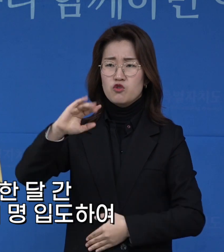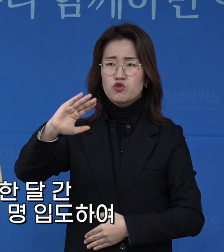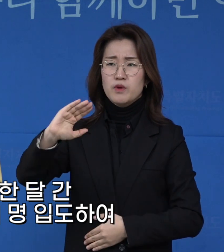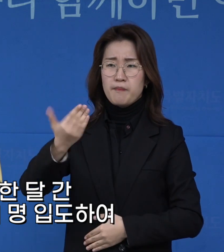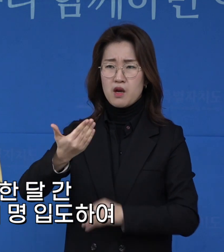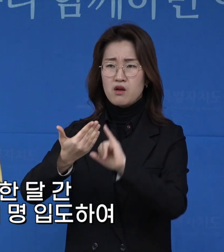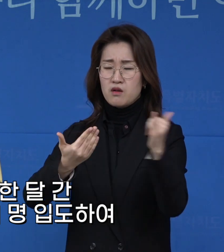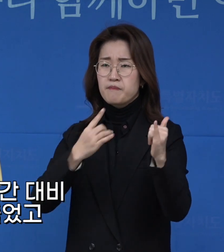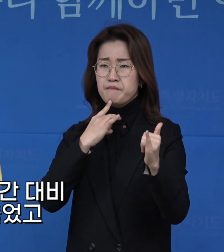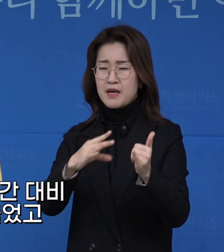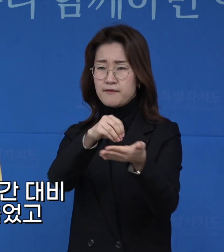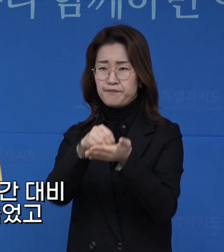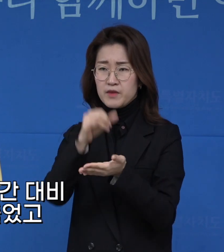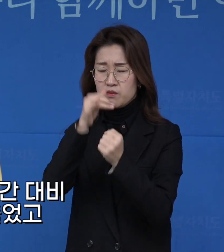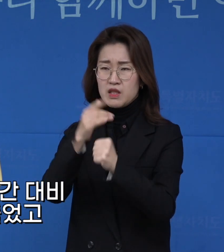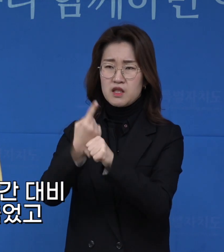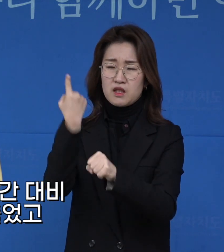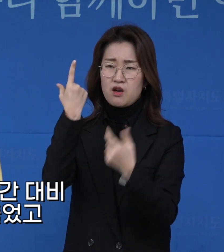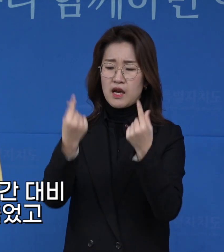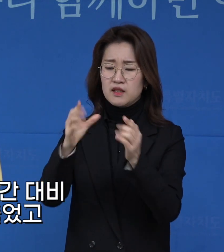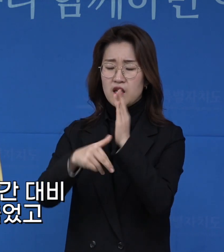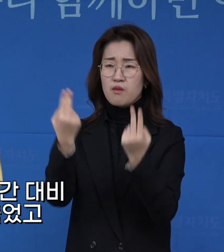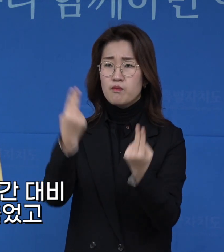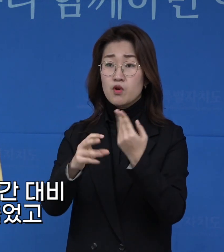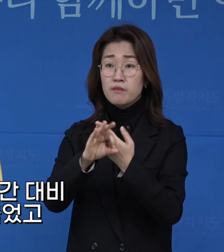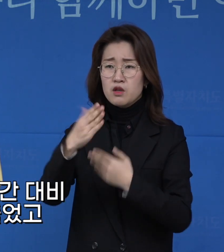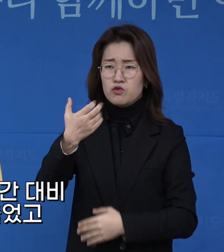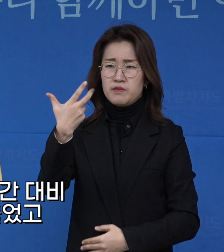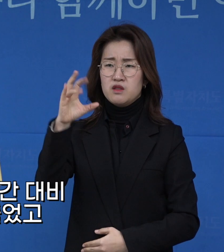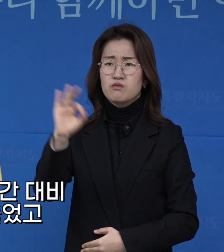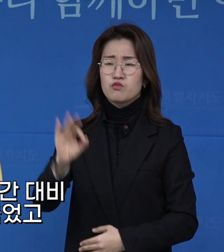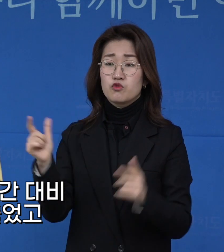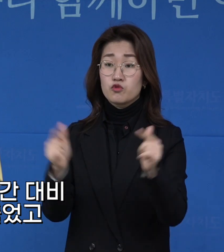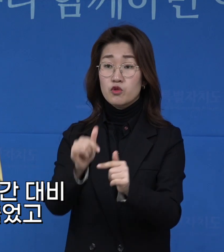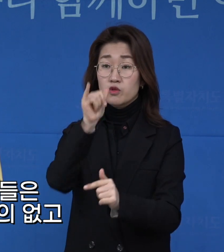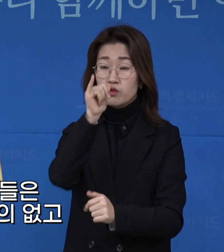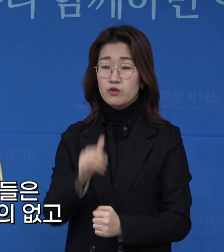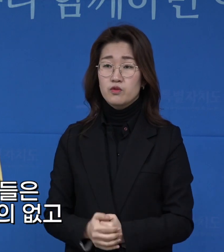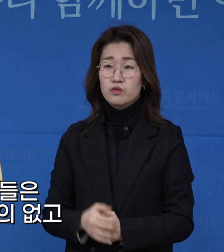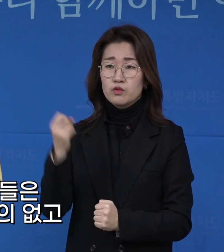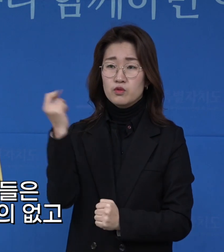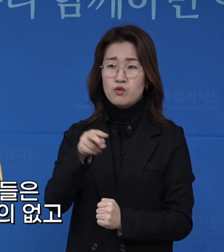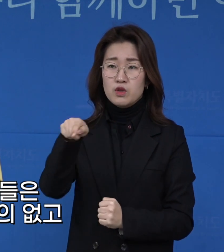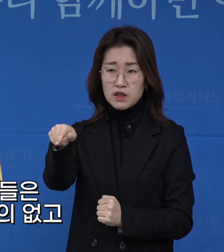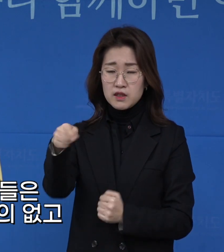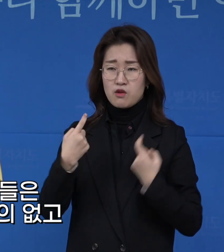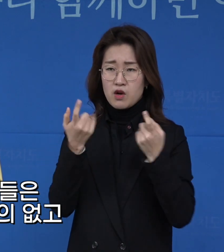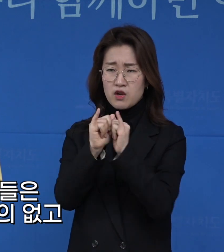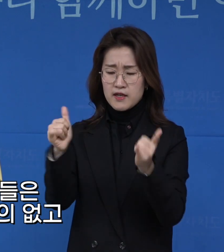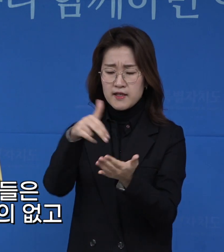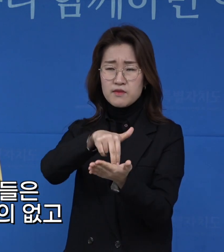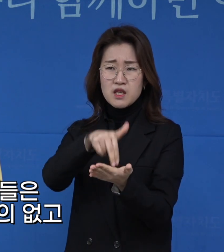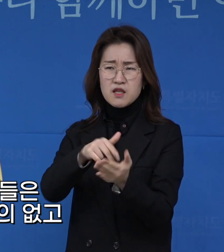명의 일도 하여 전년 같은 기간 대비 97% 가 줄었고 이 빵 내게 뜰은